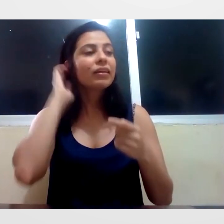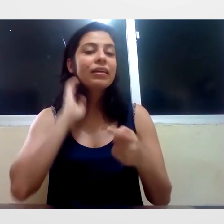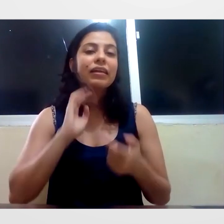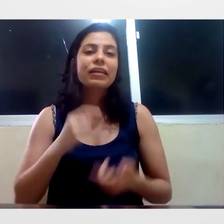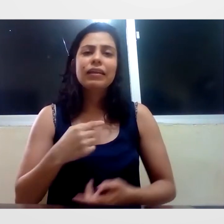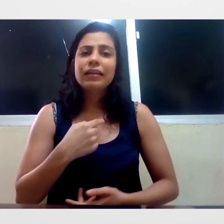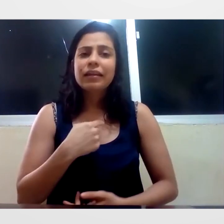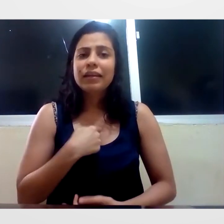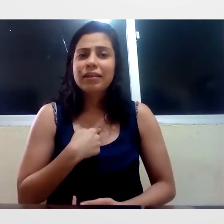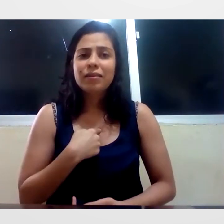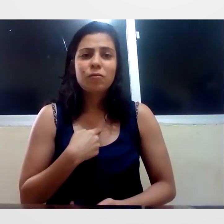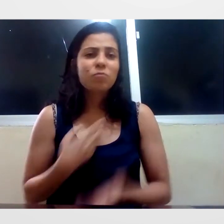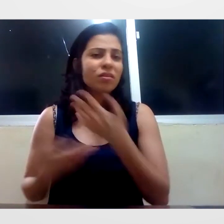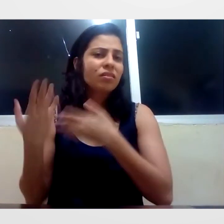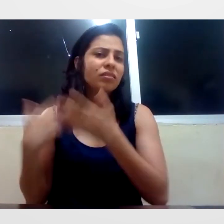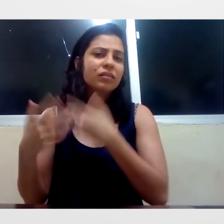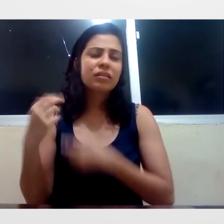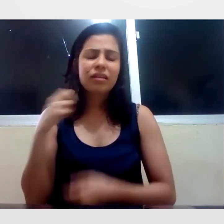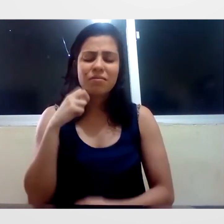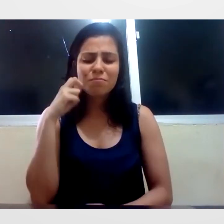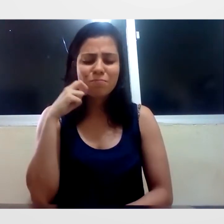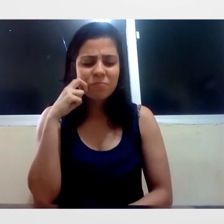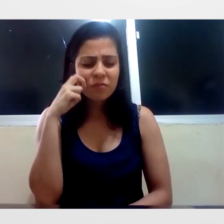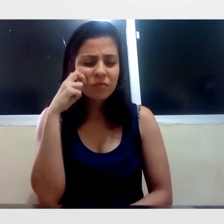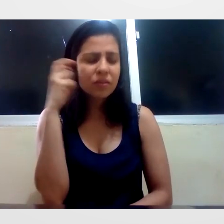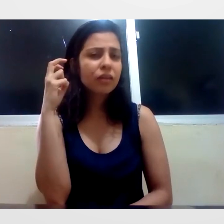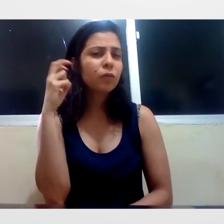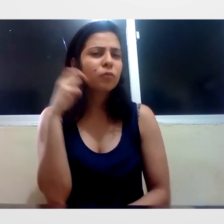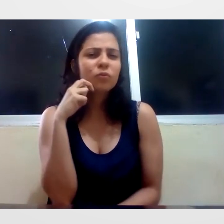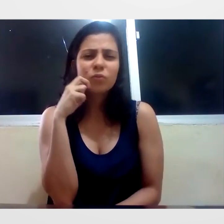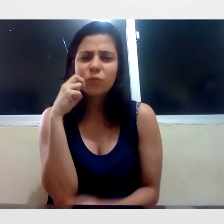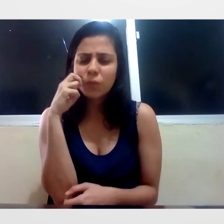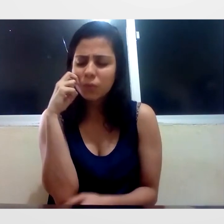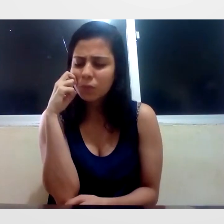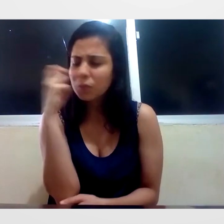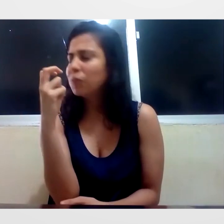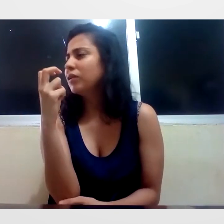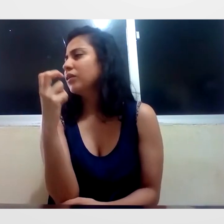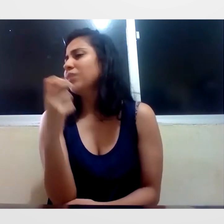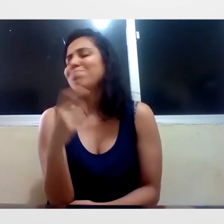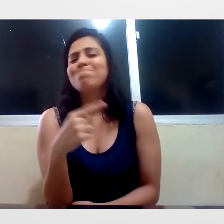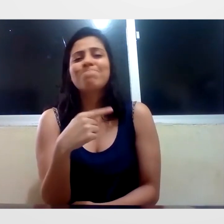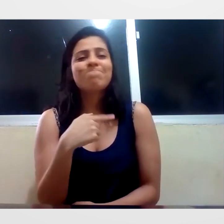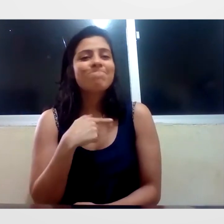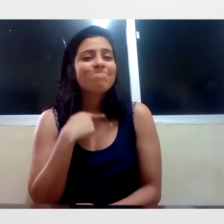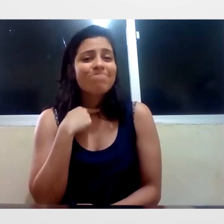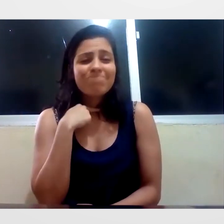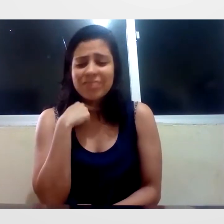minha igreja. E eu lembrava de mim no passado com vergonha de sinalizar em Libras, achando que eu